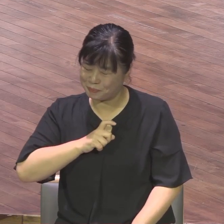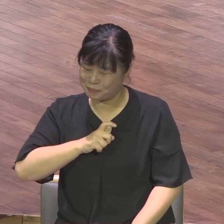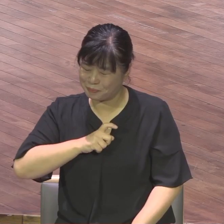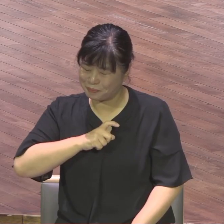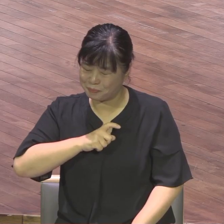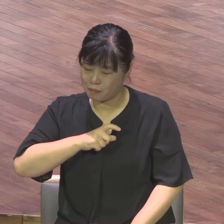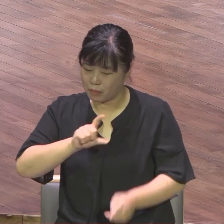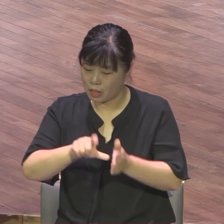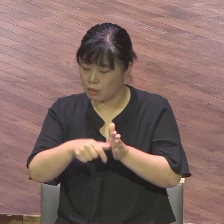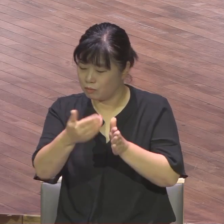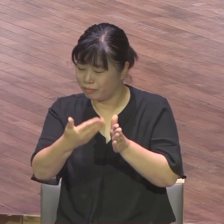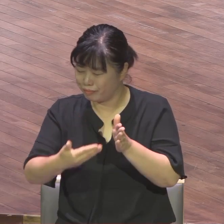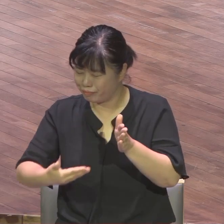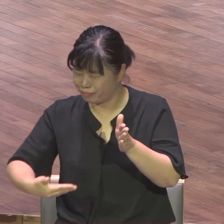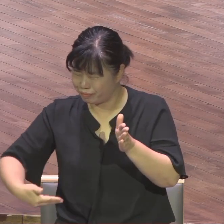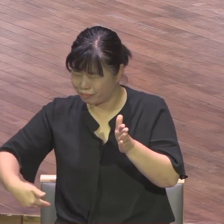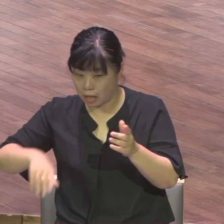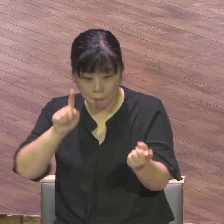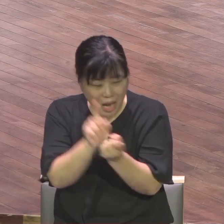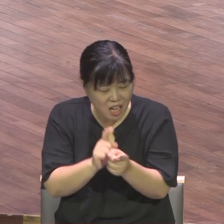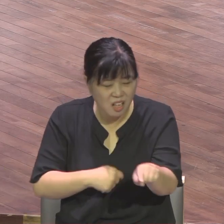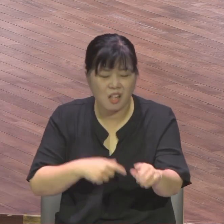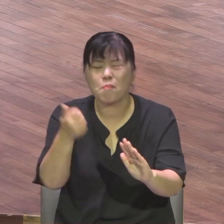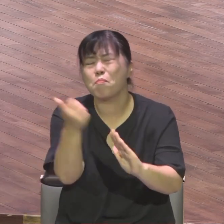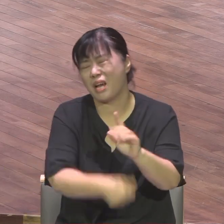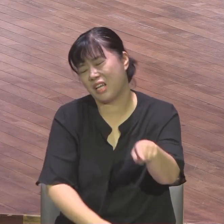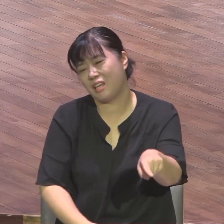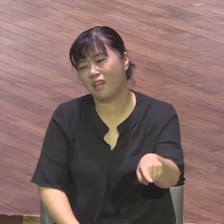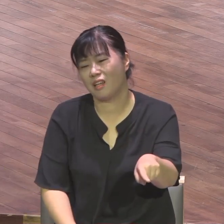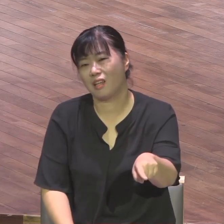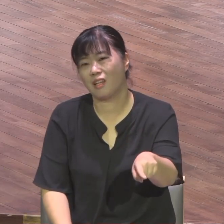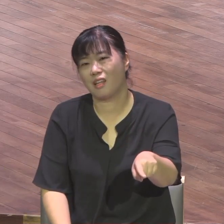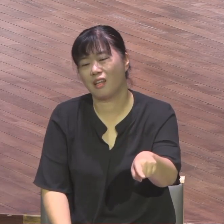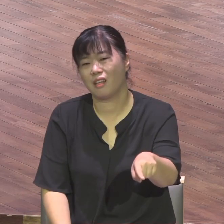0.2%. 목회도 안 되고 사업도 안 되고 인간관계도 안 되고